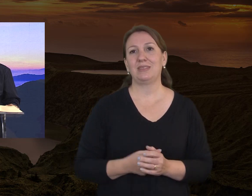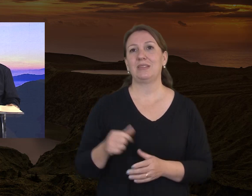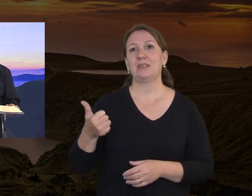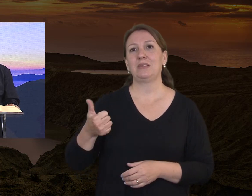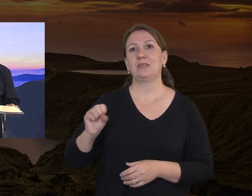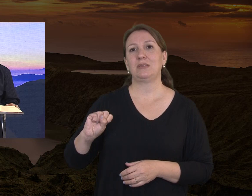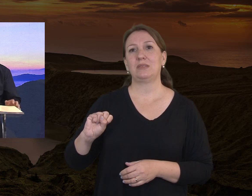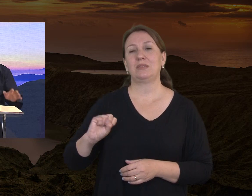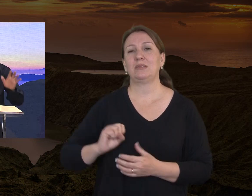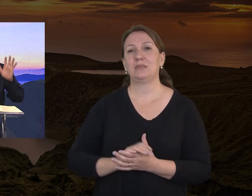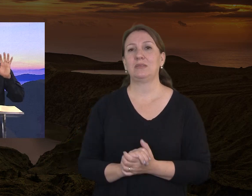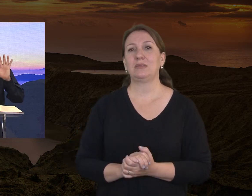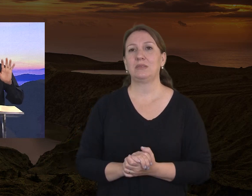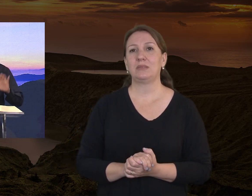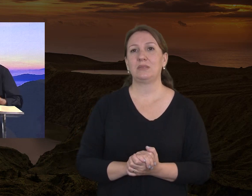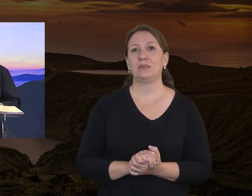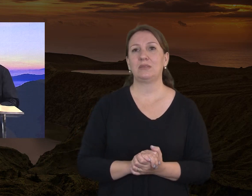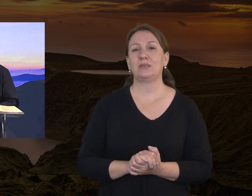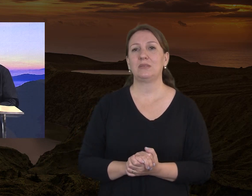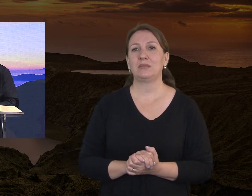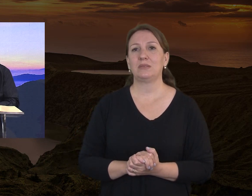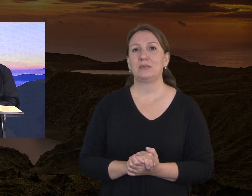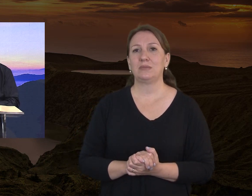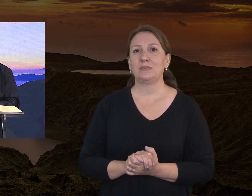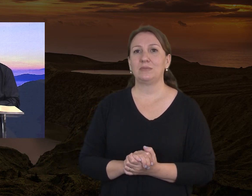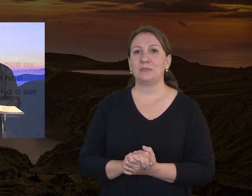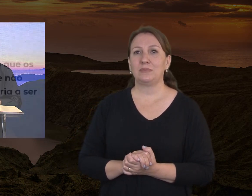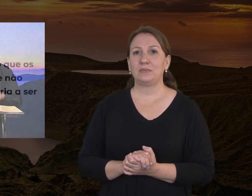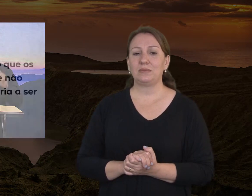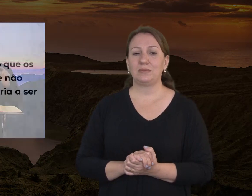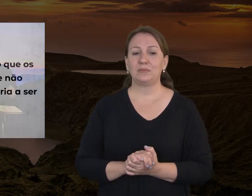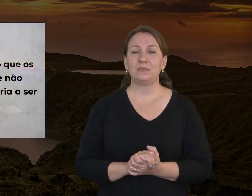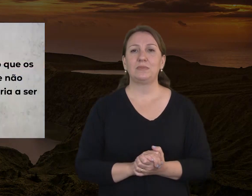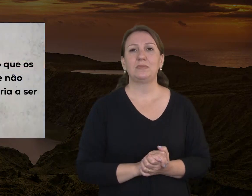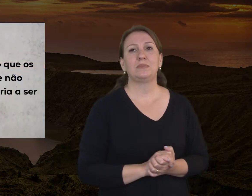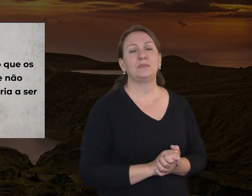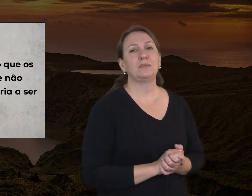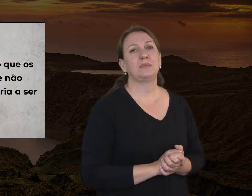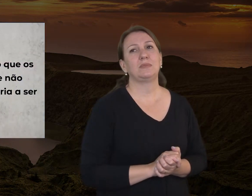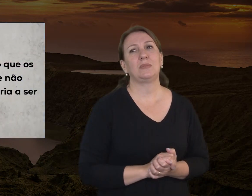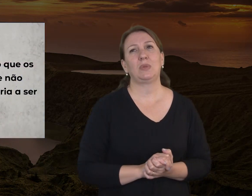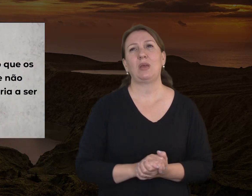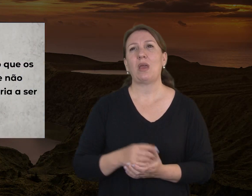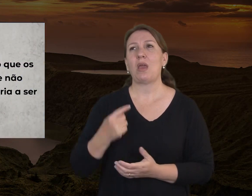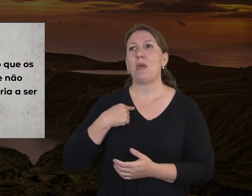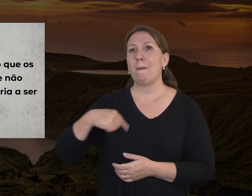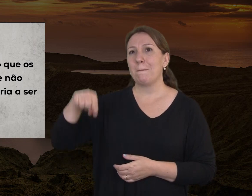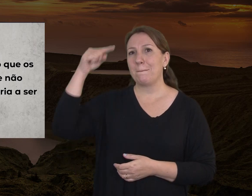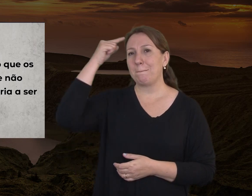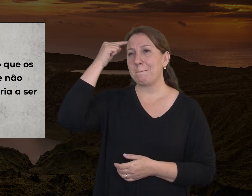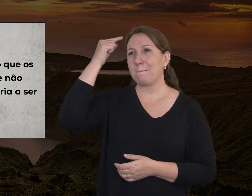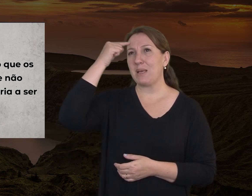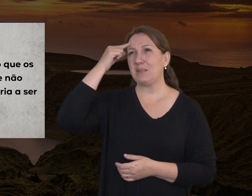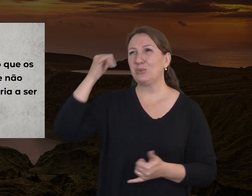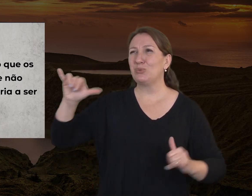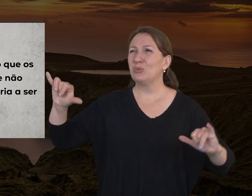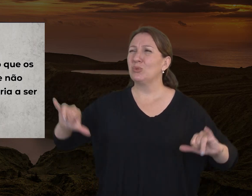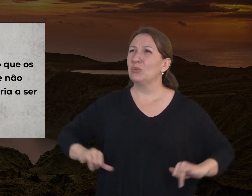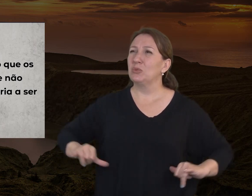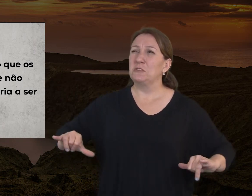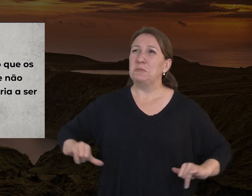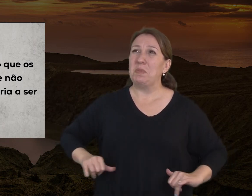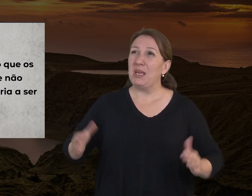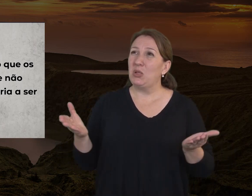versículo 18. Porque para mim tenho por certo que os sofrimentos do tempo presente não podem ser comparados com